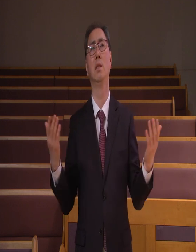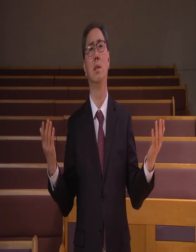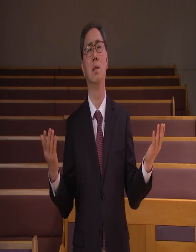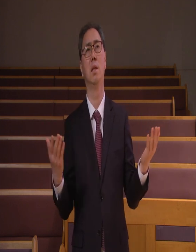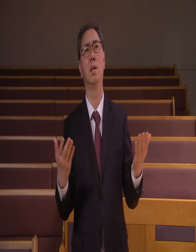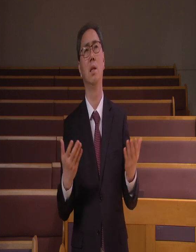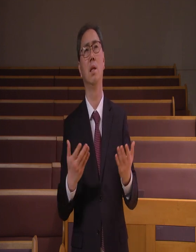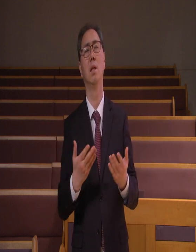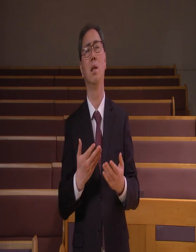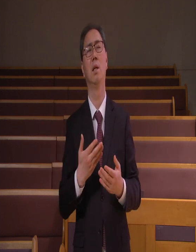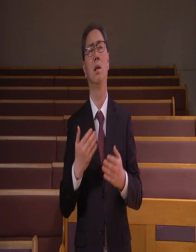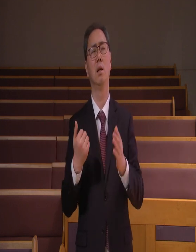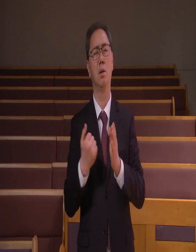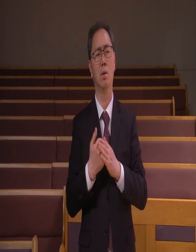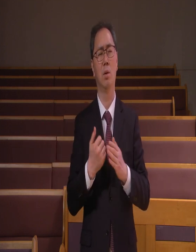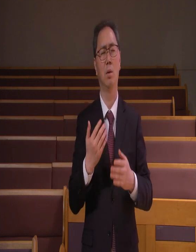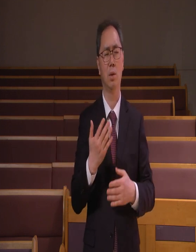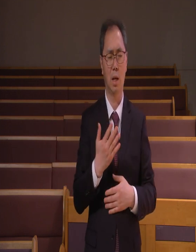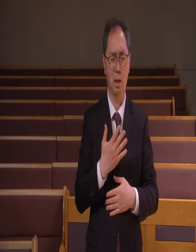때로 그